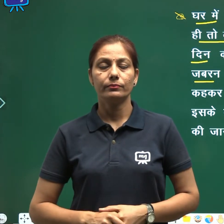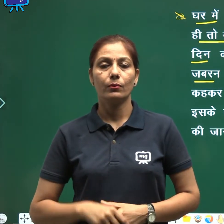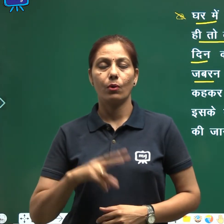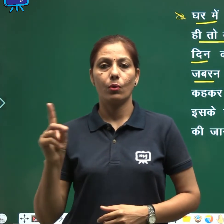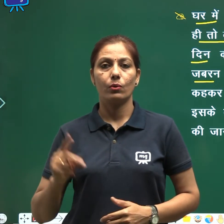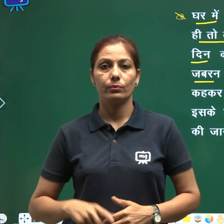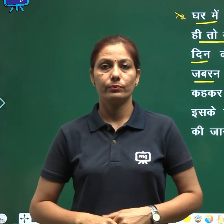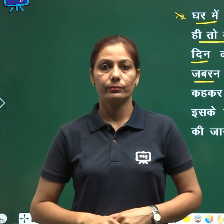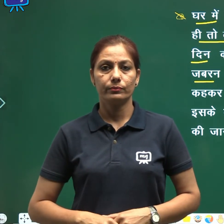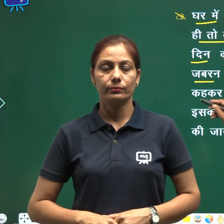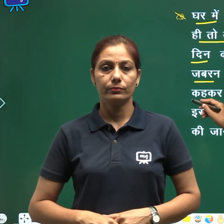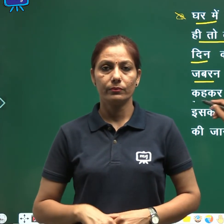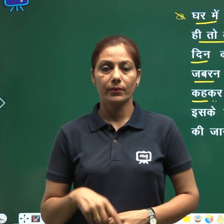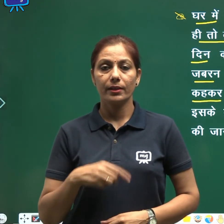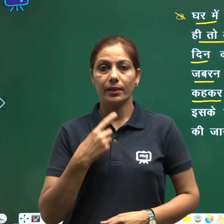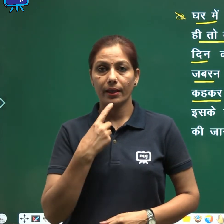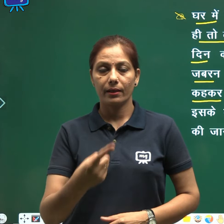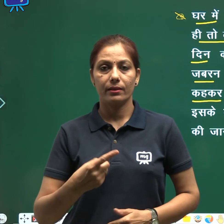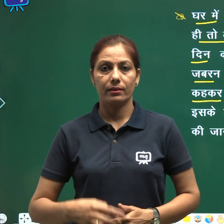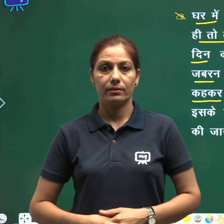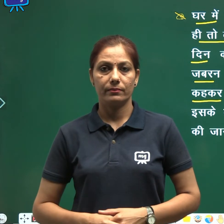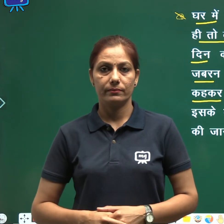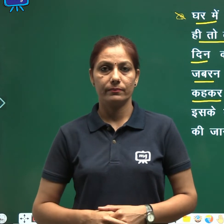और यह कहकर